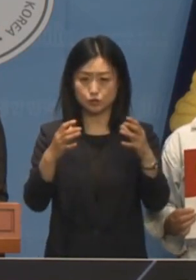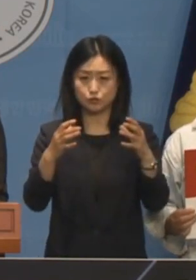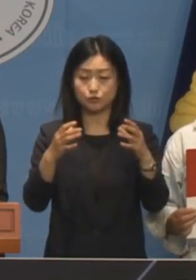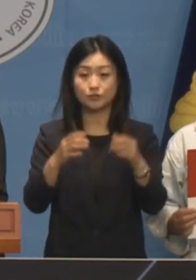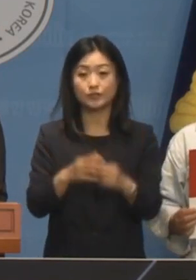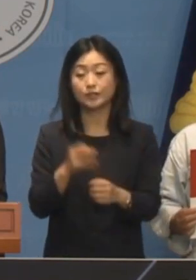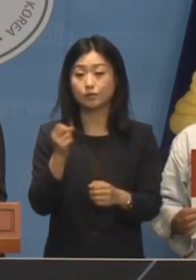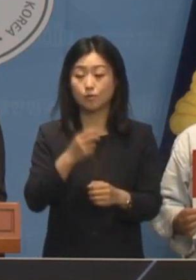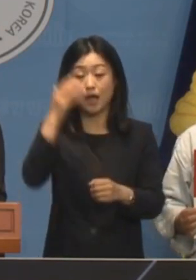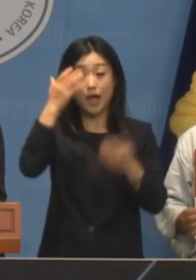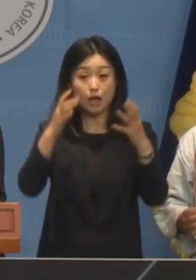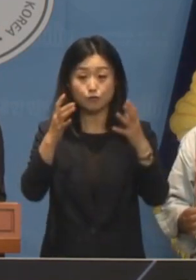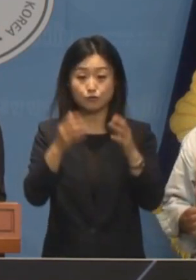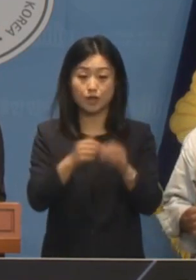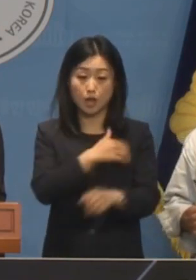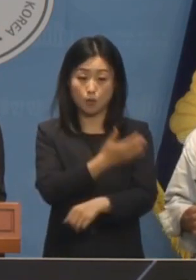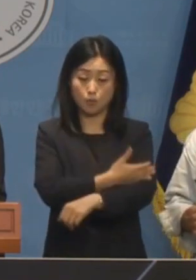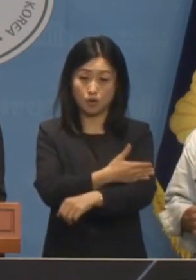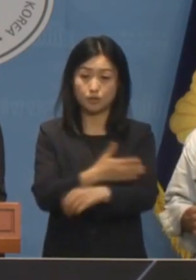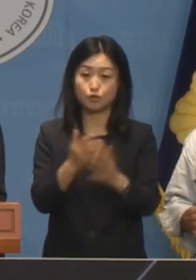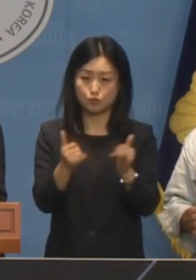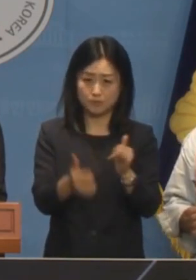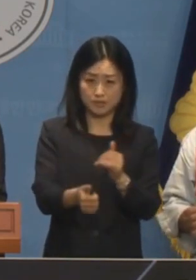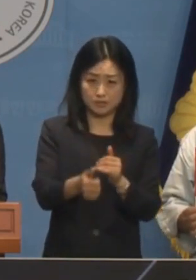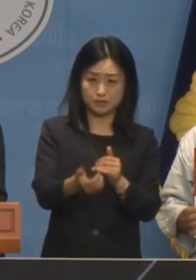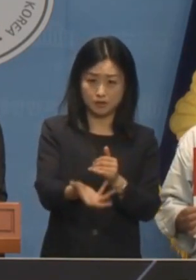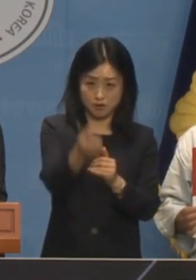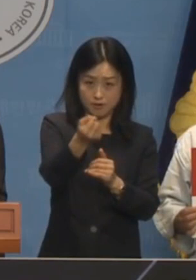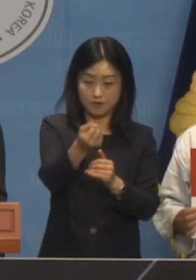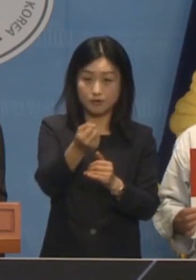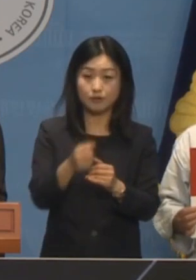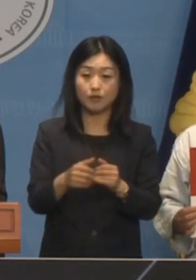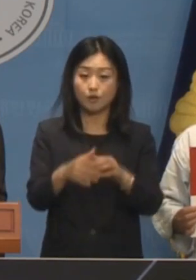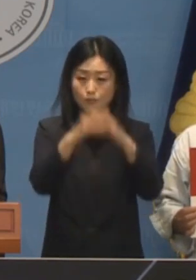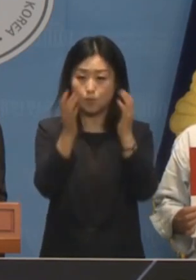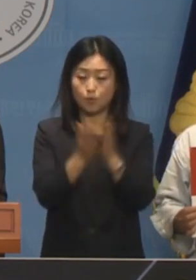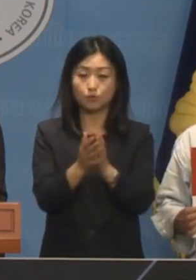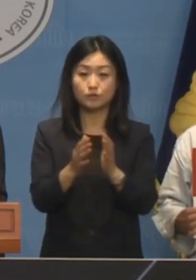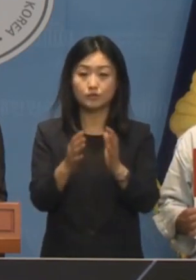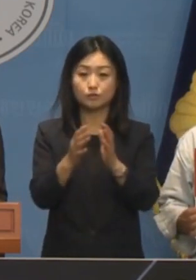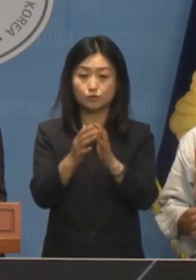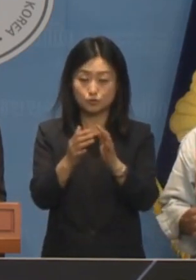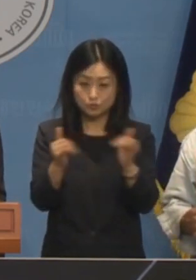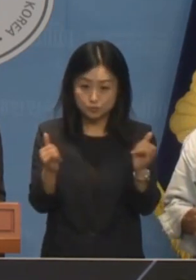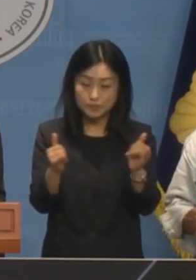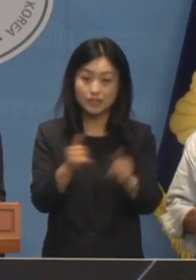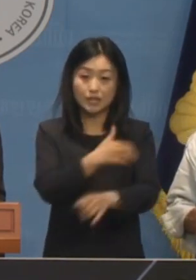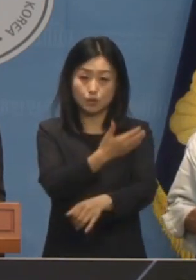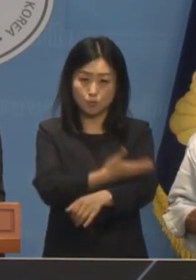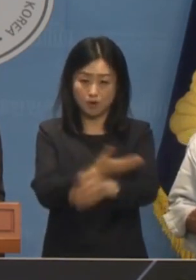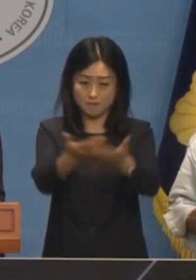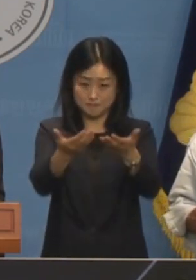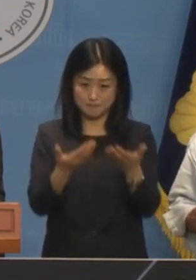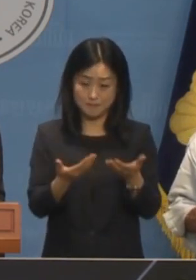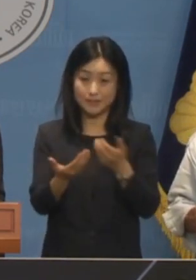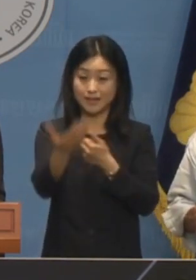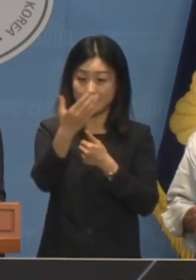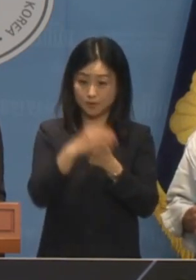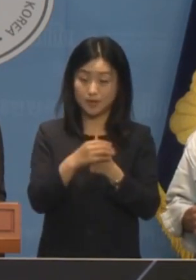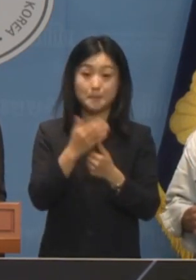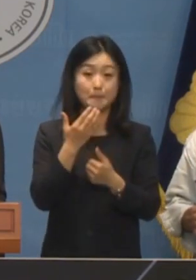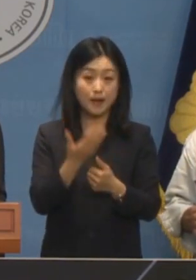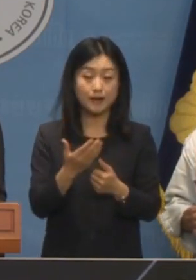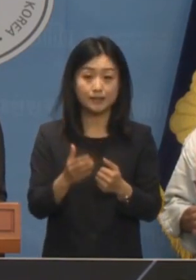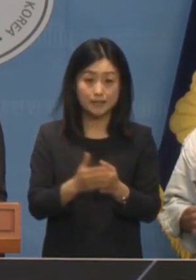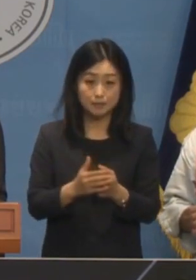민주공화국이며 대한민국의 주권은 국민에게 있고 모든 권력은 국민으로부터 나온다는 것이다. 따라서 모든